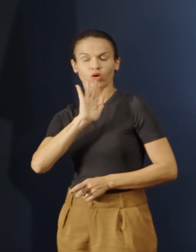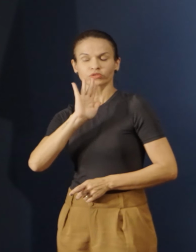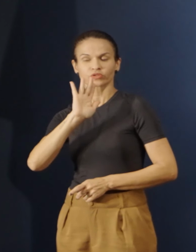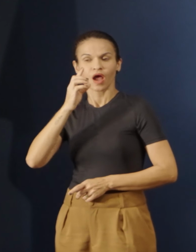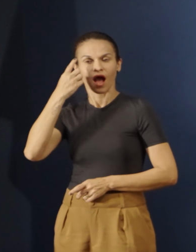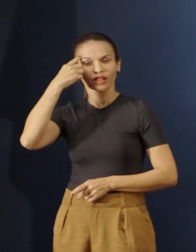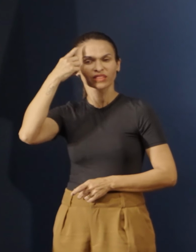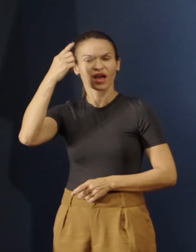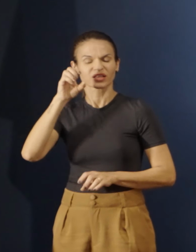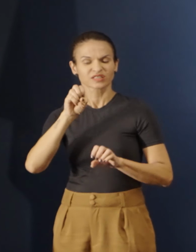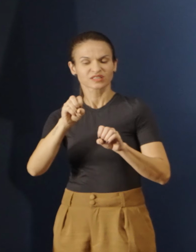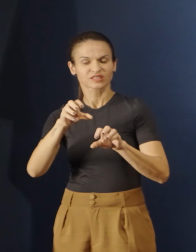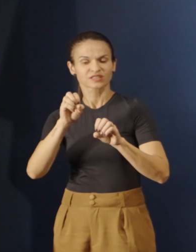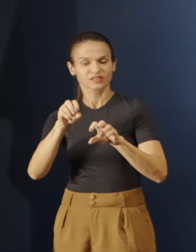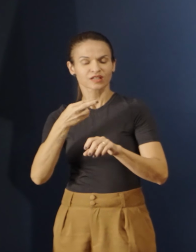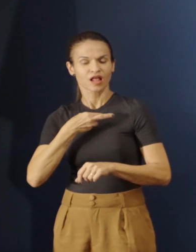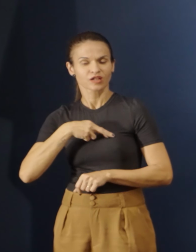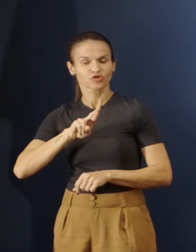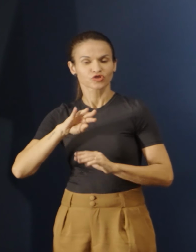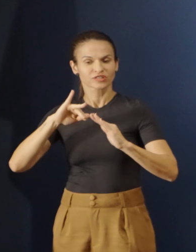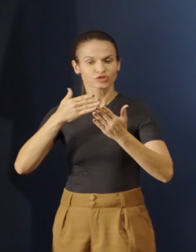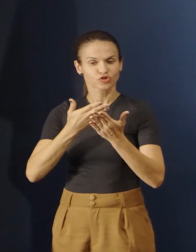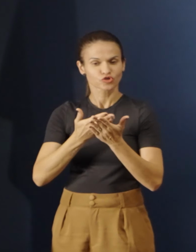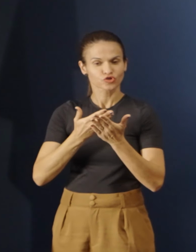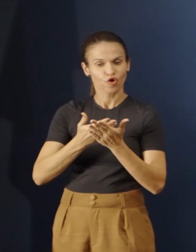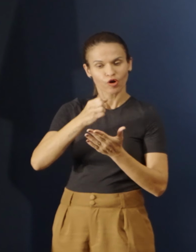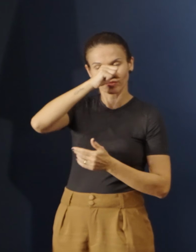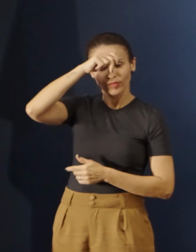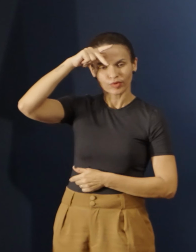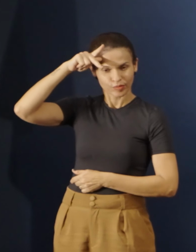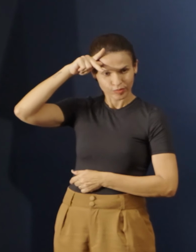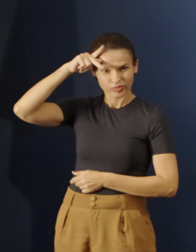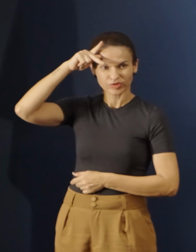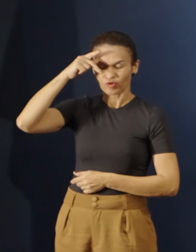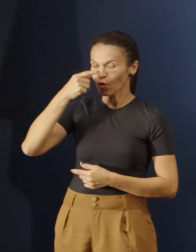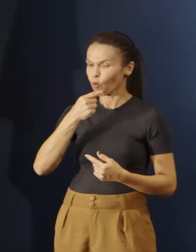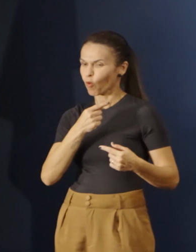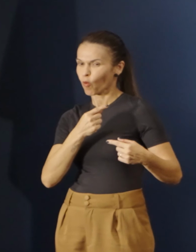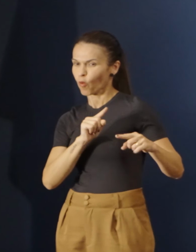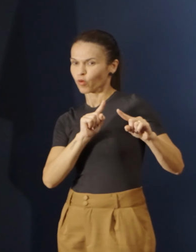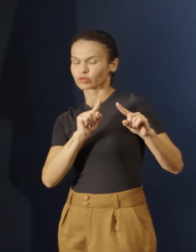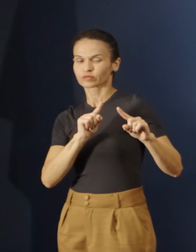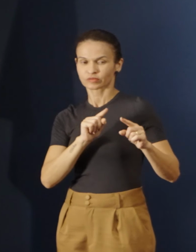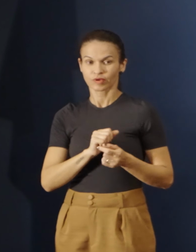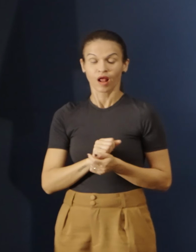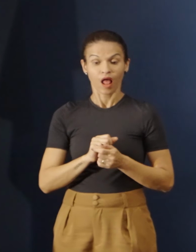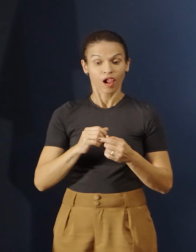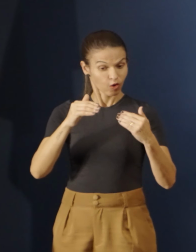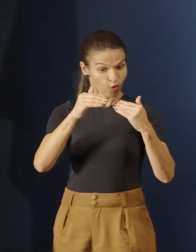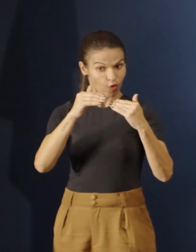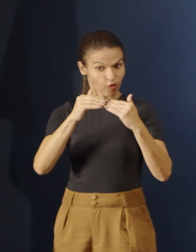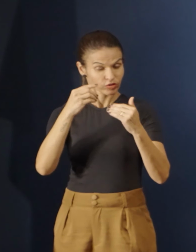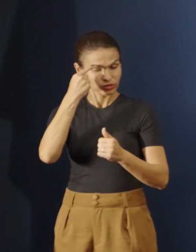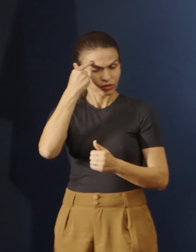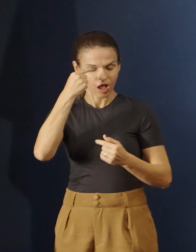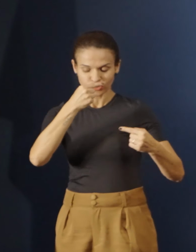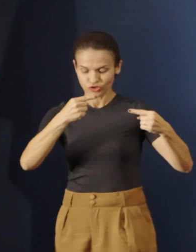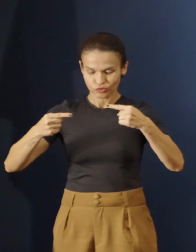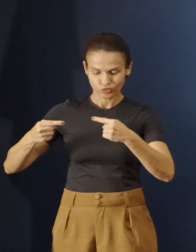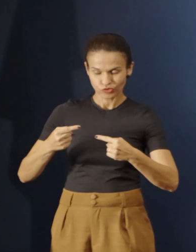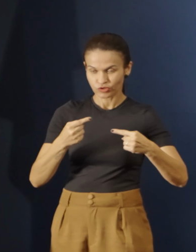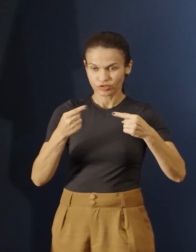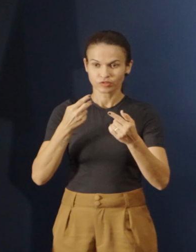de ensino religioso nas escolas públicas, foi contra o ensino religioso nas escolas públicas. E a Laís também concordava com essa ideia, e elas discutem isso